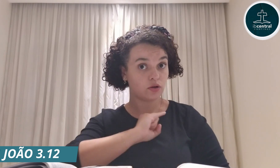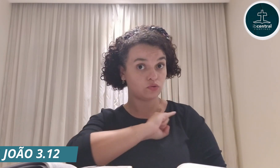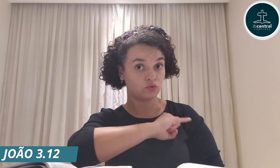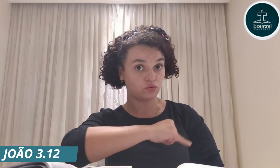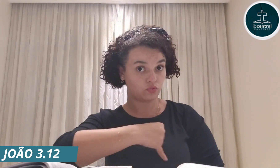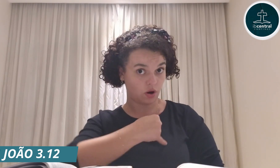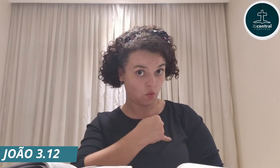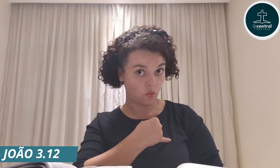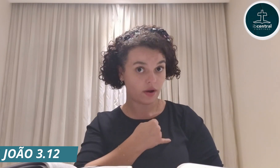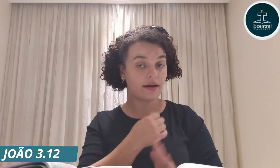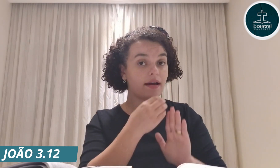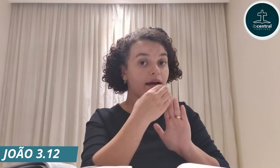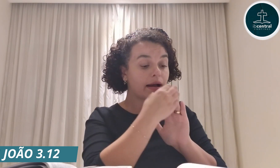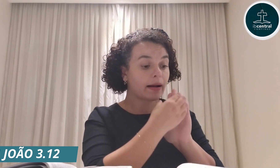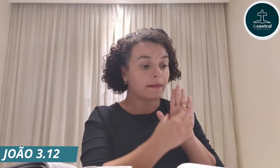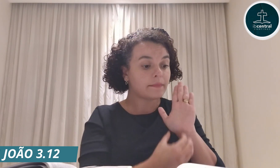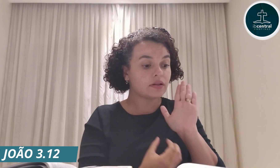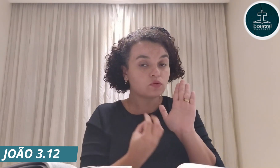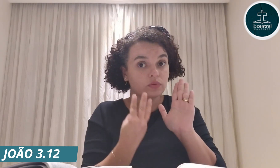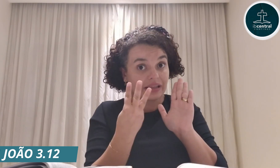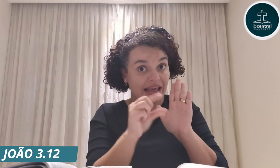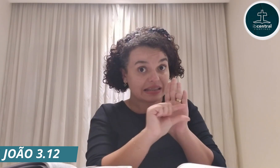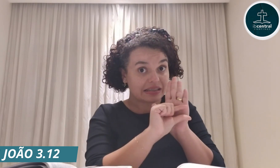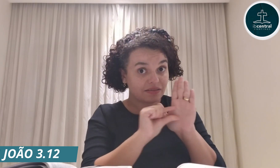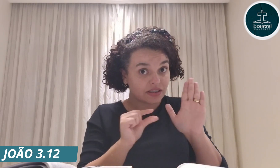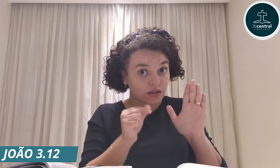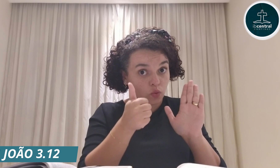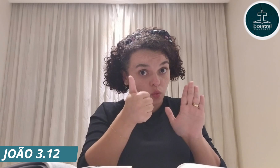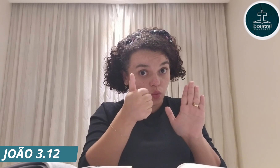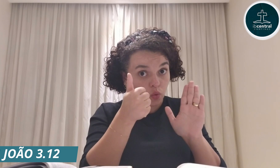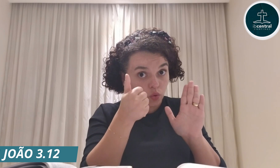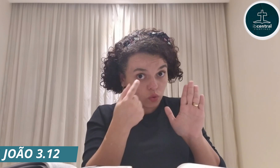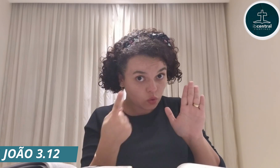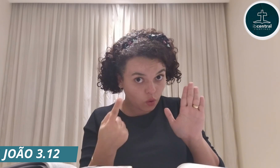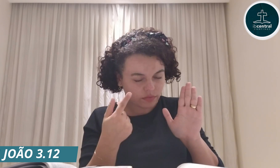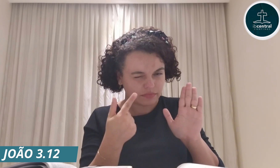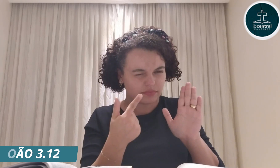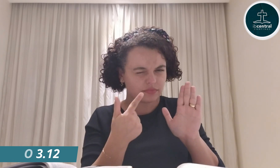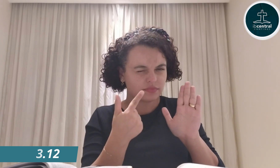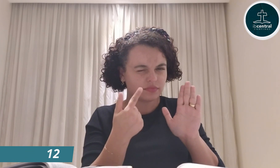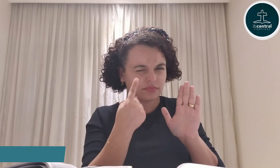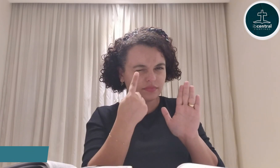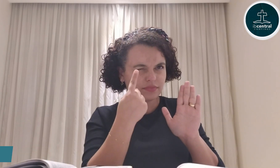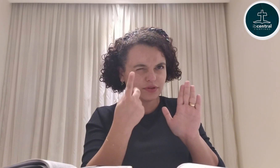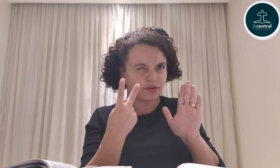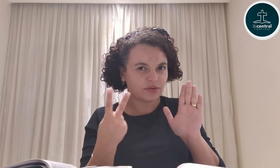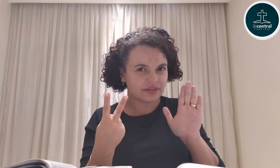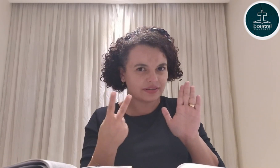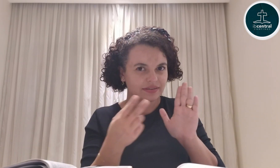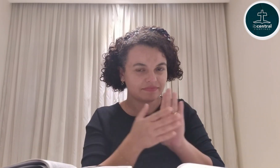Caim. A Bíblia nos ensina em 1 João, capítulo 3, versículo 12,